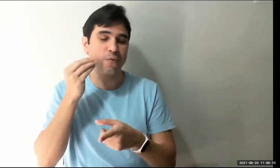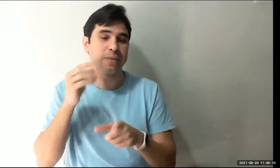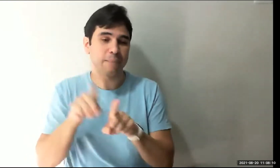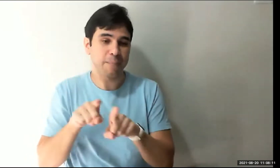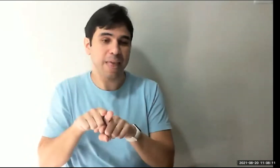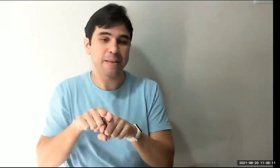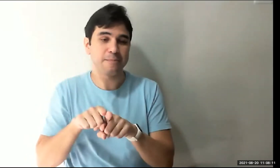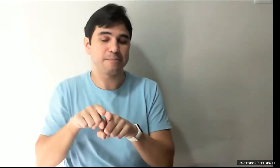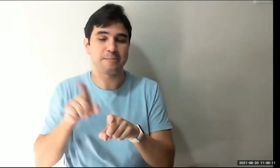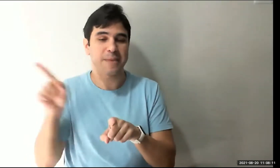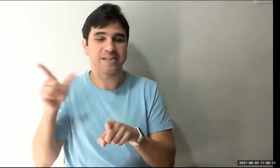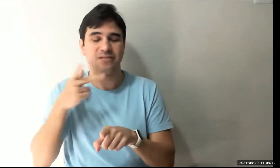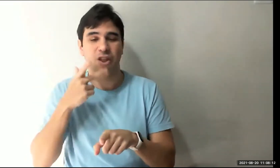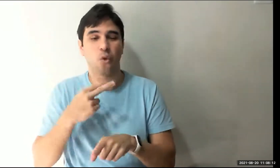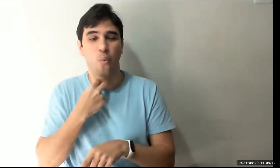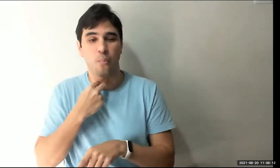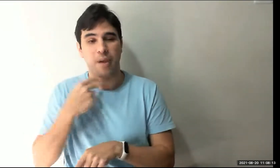sinais, produzir sinais específicos.